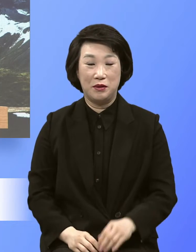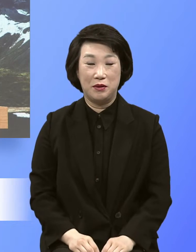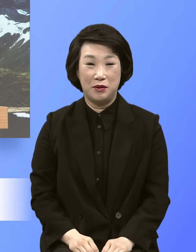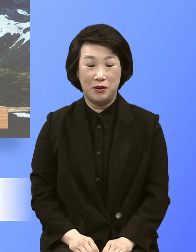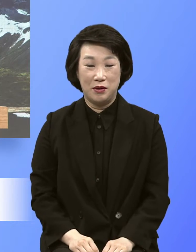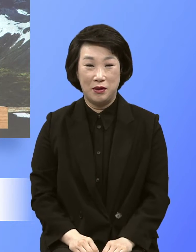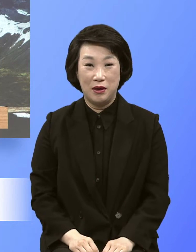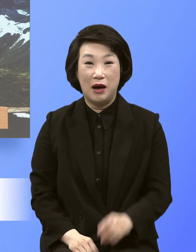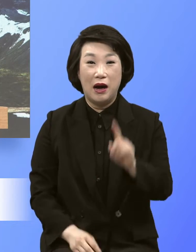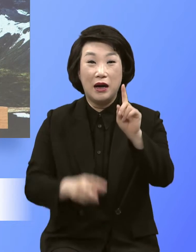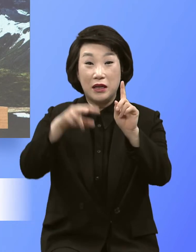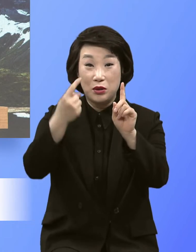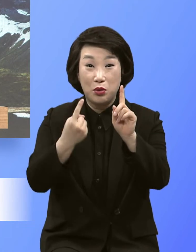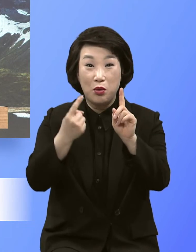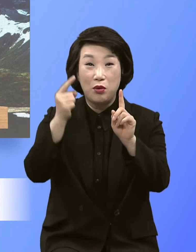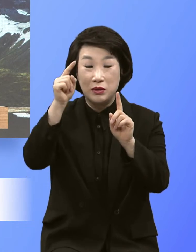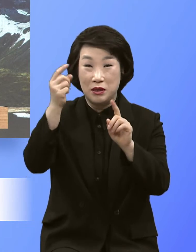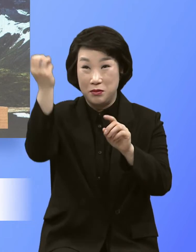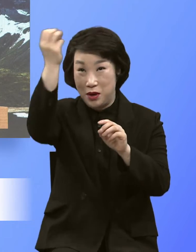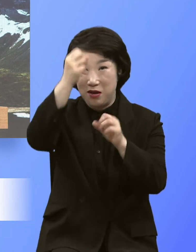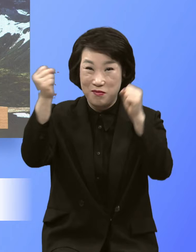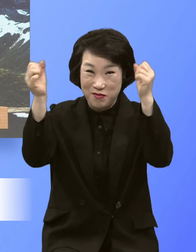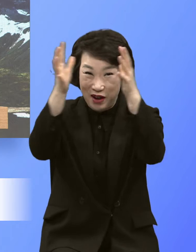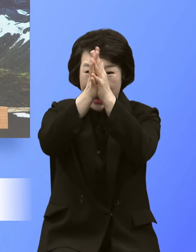단 하나도 부딪혀서